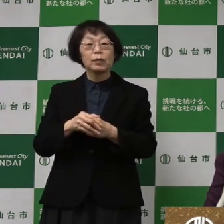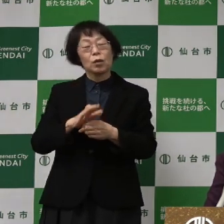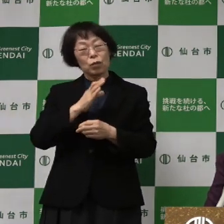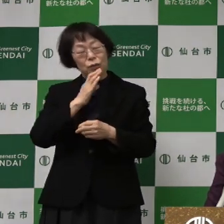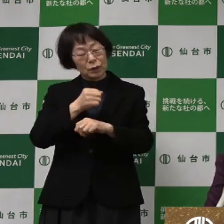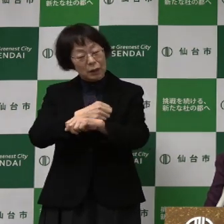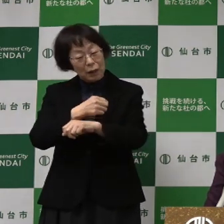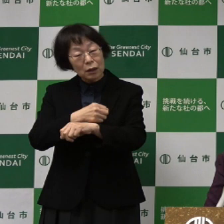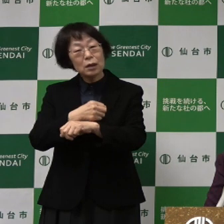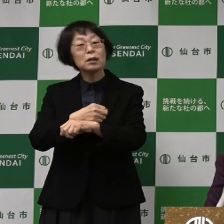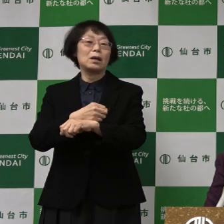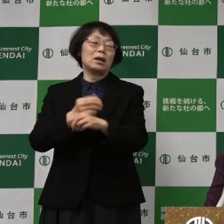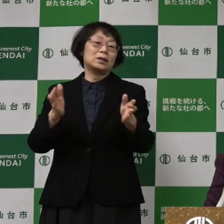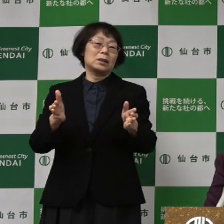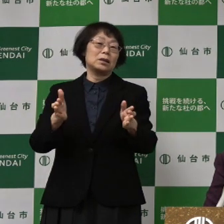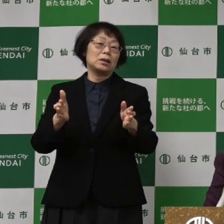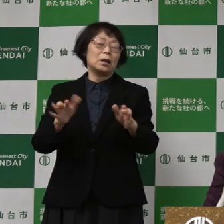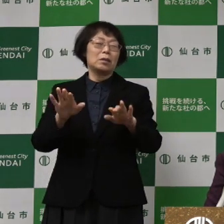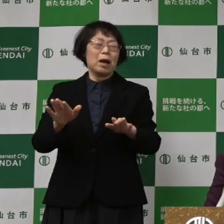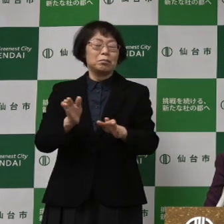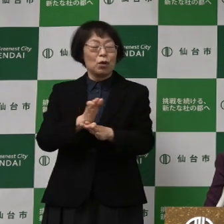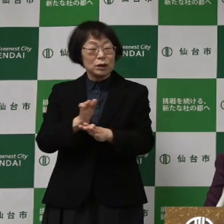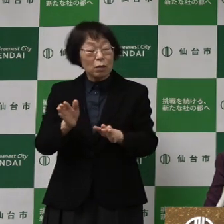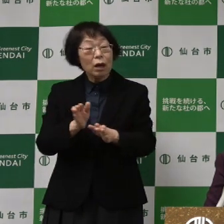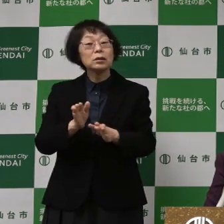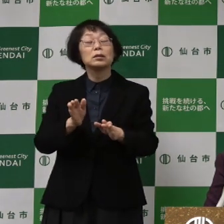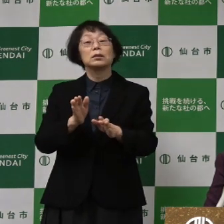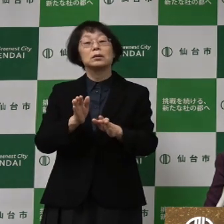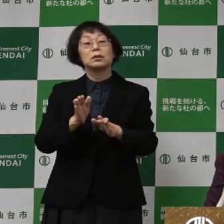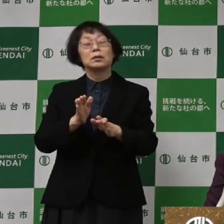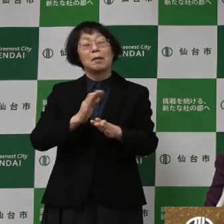本当に大変なところですけれども、今しばらく